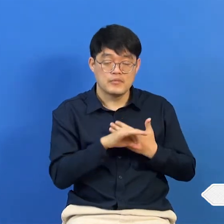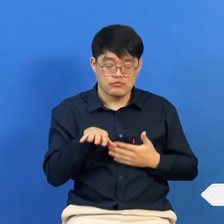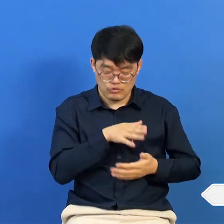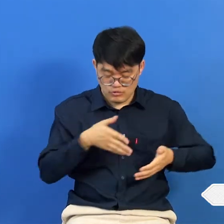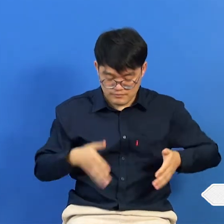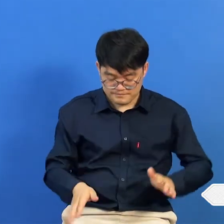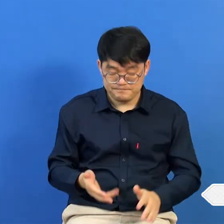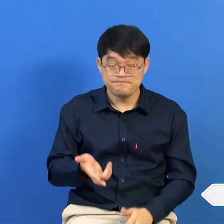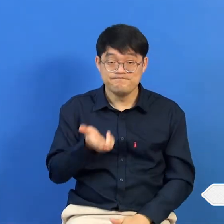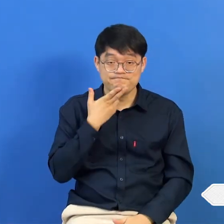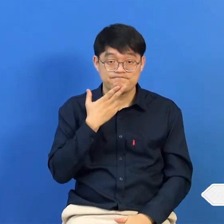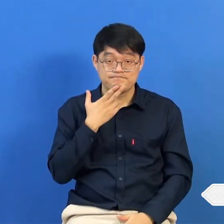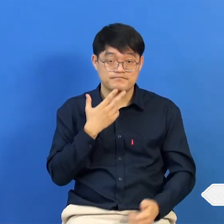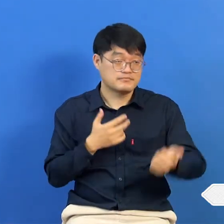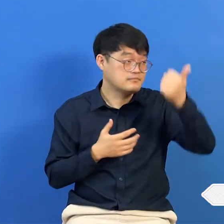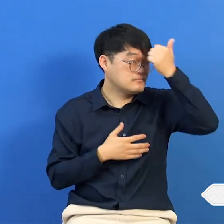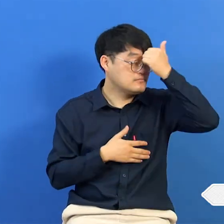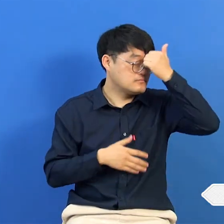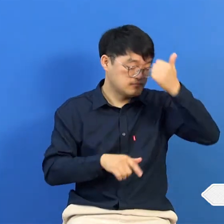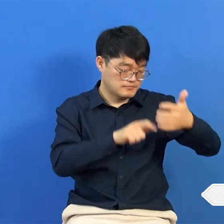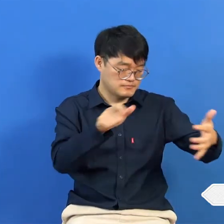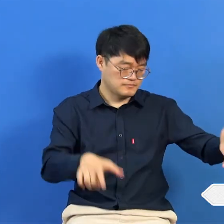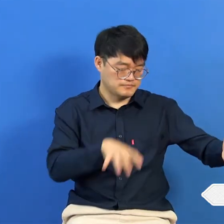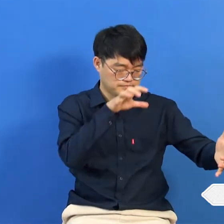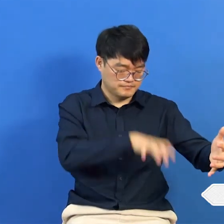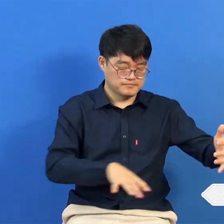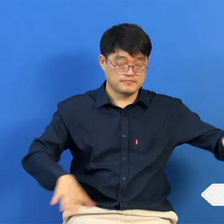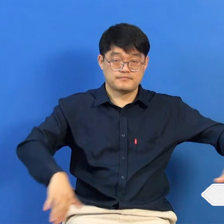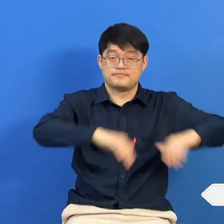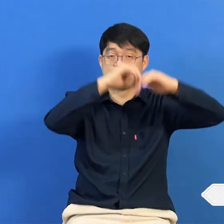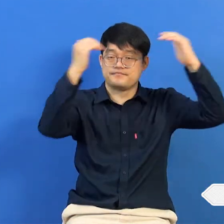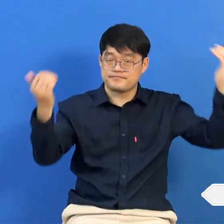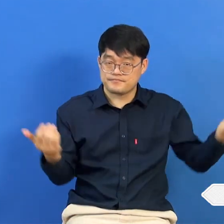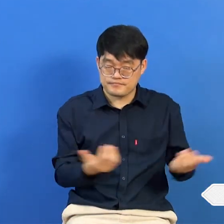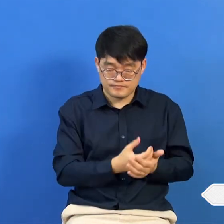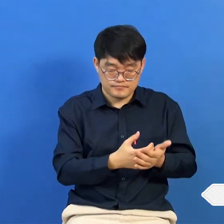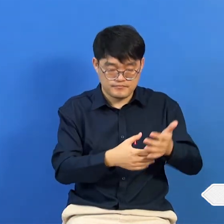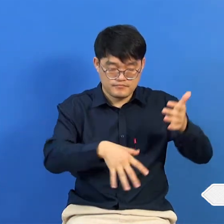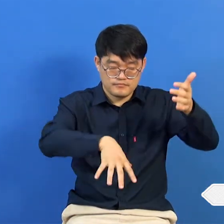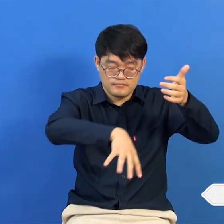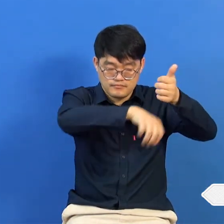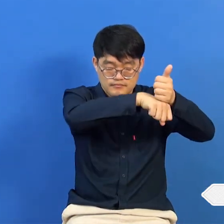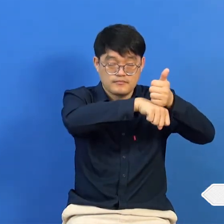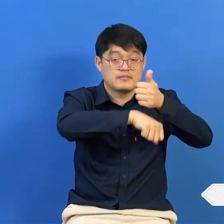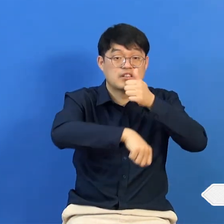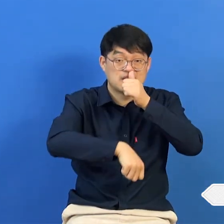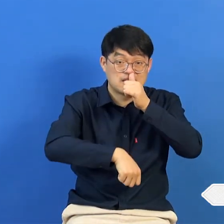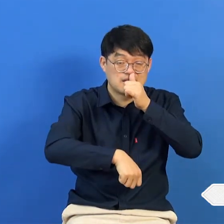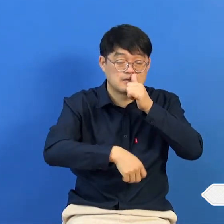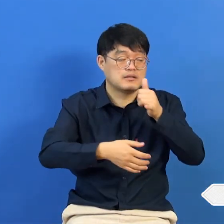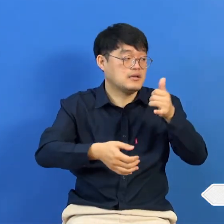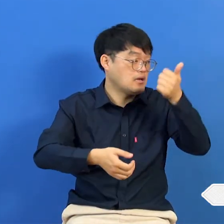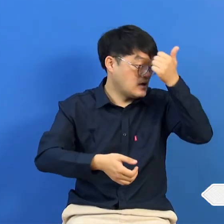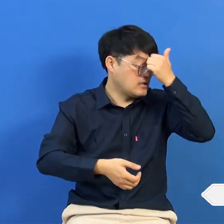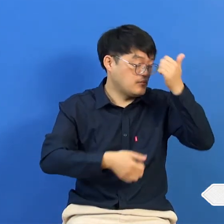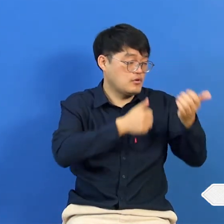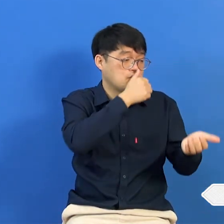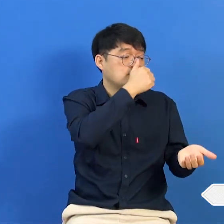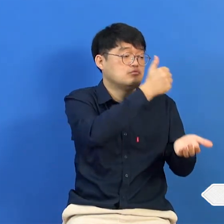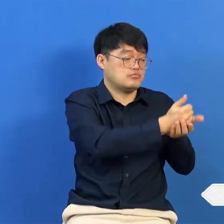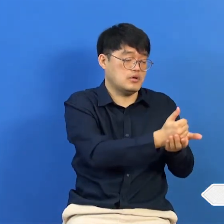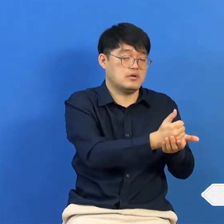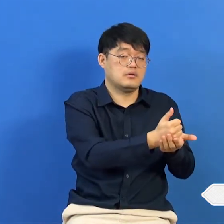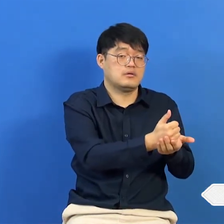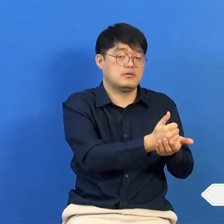속에 우리 모두가 있었습니다. 그런데 그 아담이 죄를 선택했습니다. 그러면 우리는 그